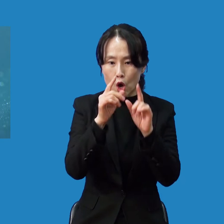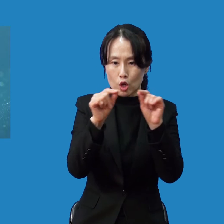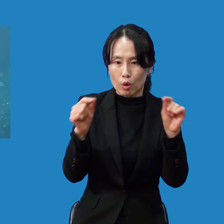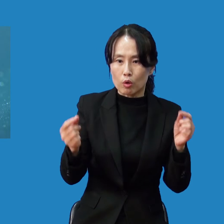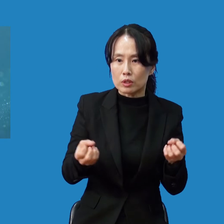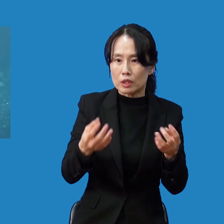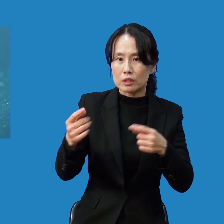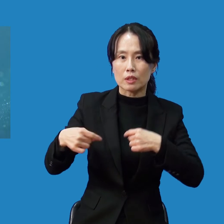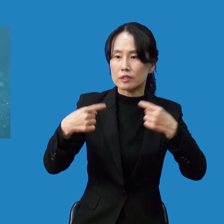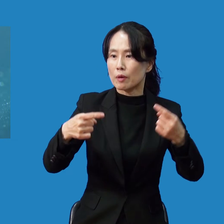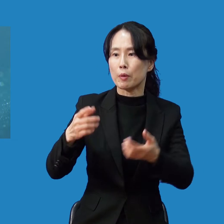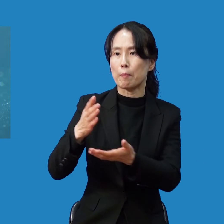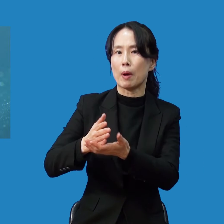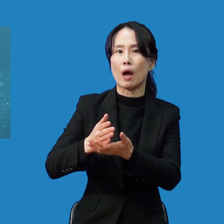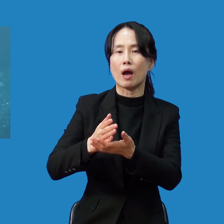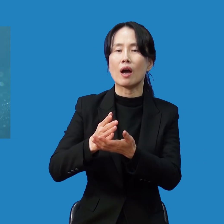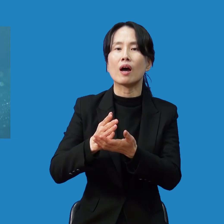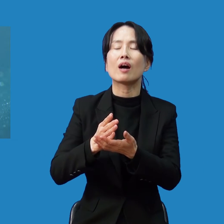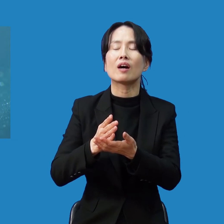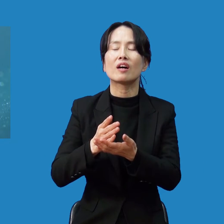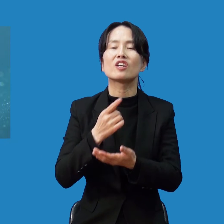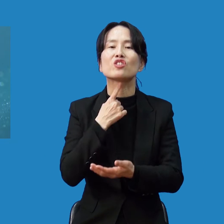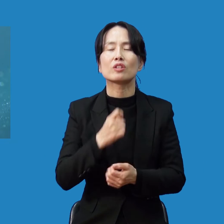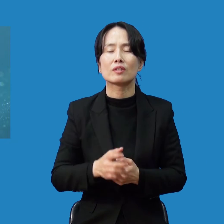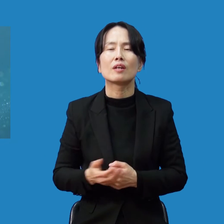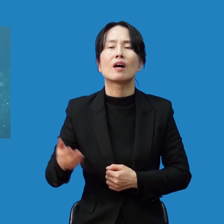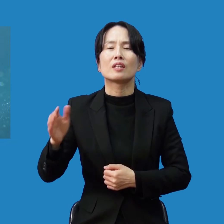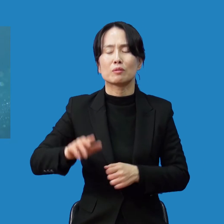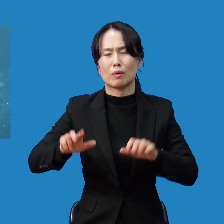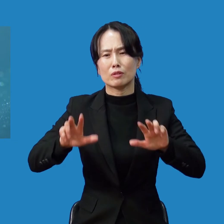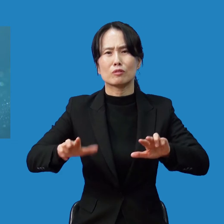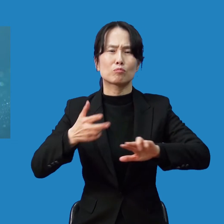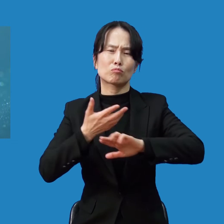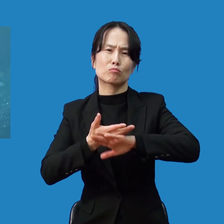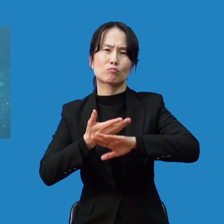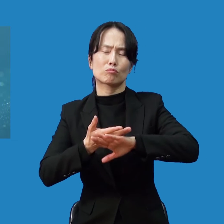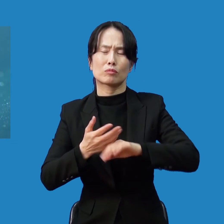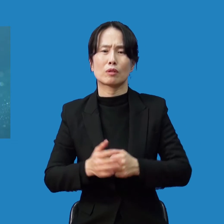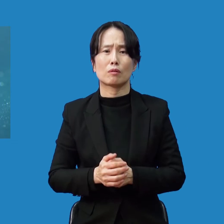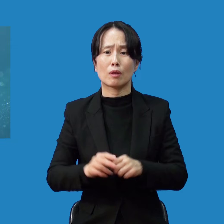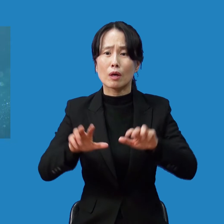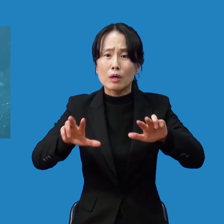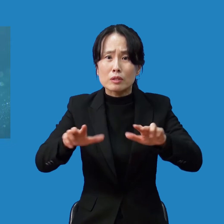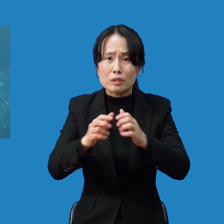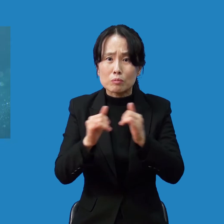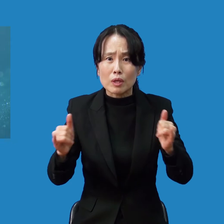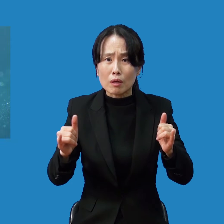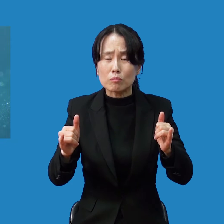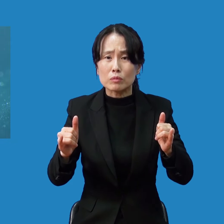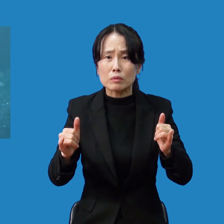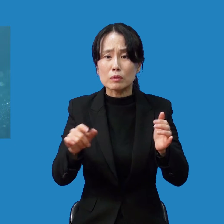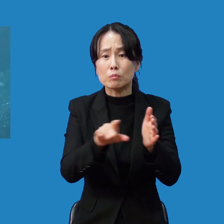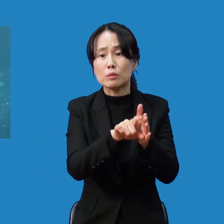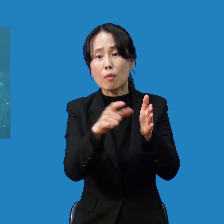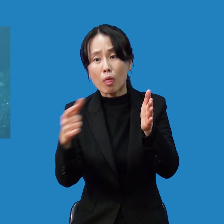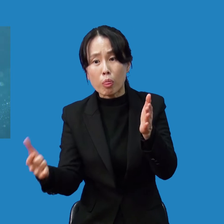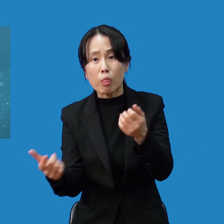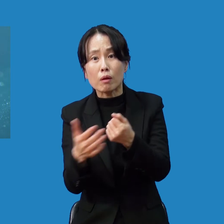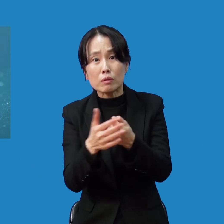그런데 지금은 그런 식으로 주의를 지키는 사람이 누가 있습니까? 지금 사람들이 다 타락해서